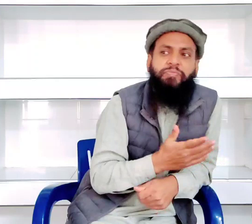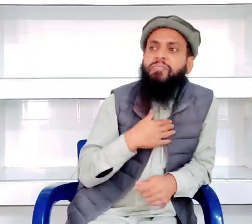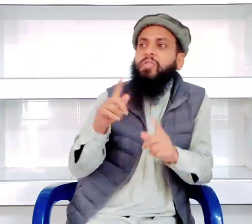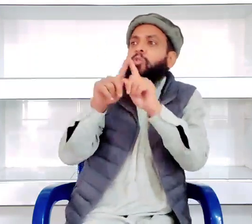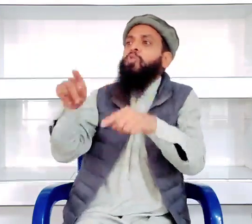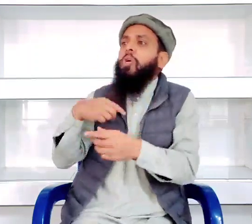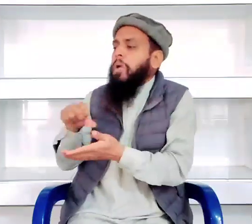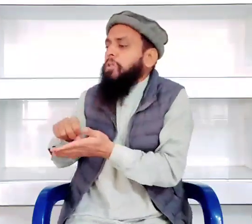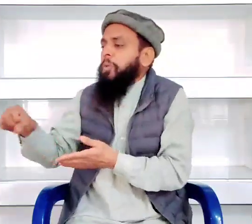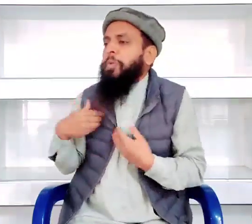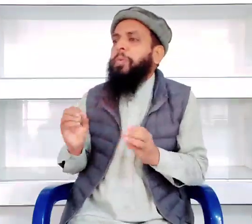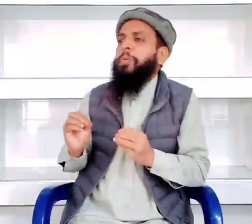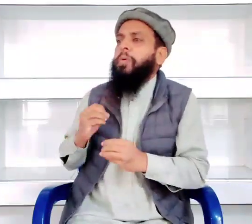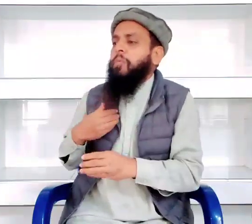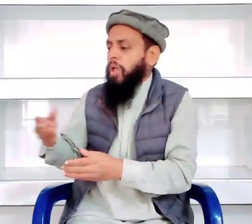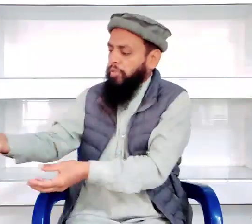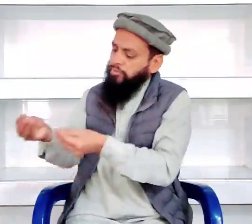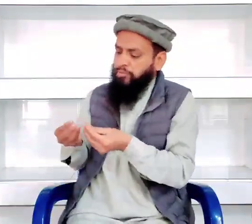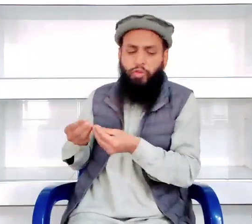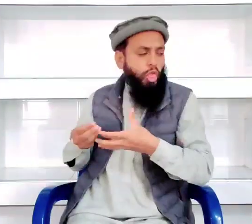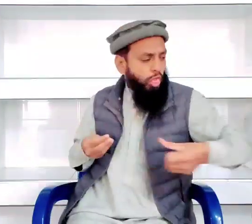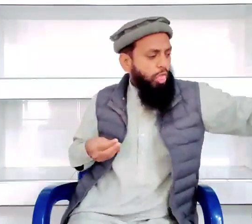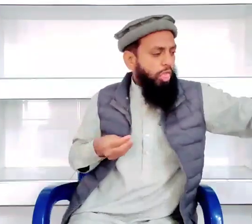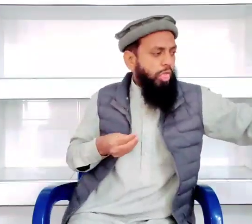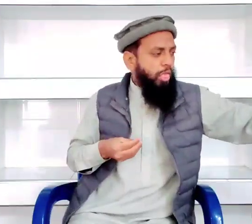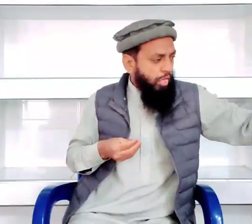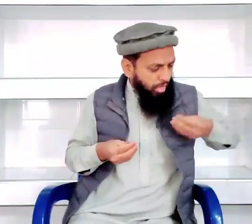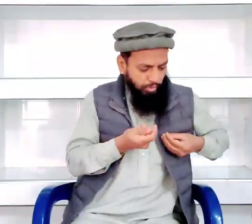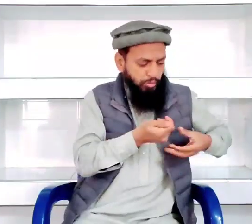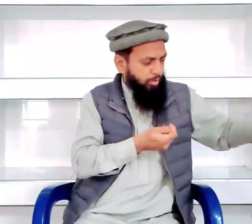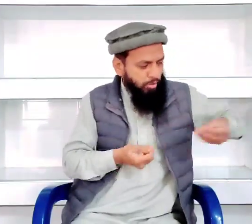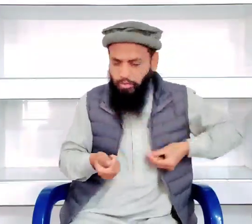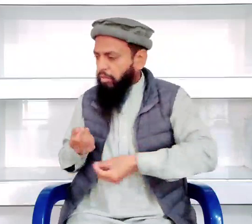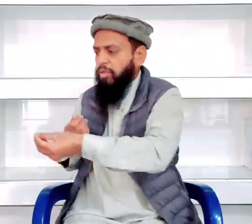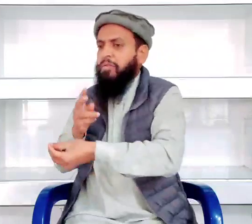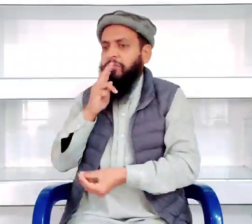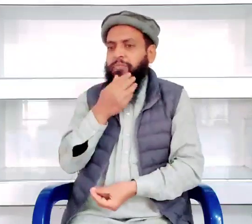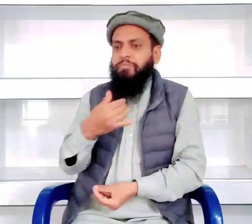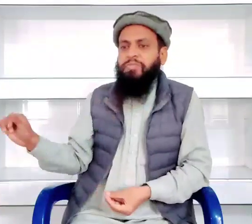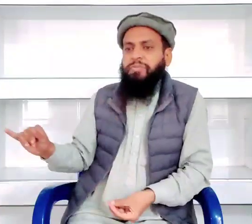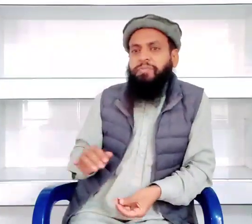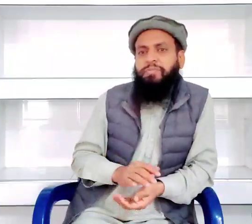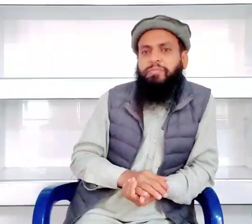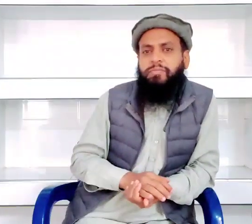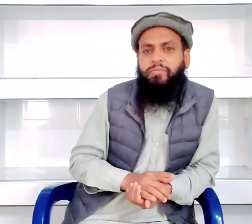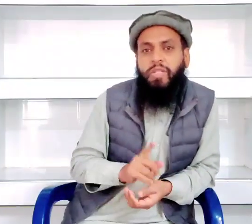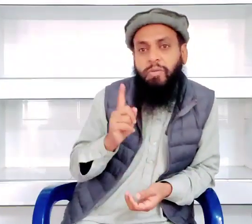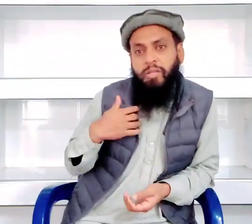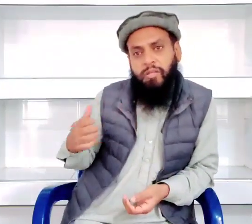یستوفا حتی کہ انہوں اپنے قبضے کے اندر لیا جائے. یہ جتنی دیر تک انہوں اپنے قبضے کے اندر نہ